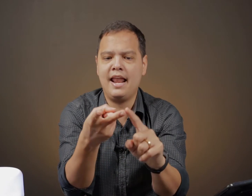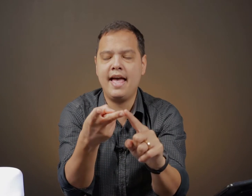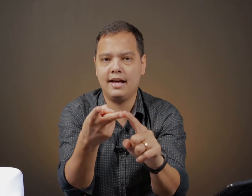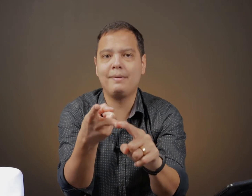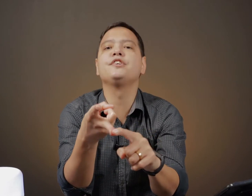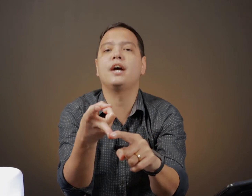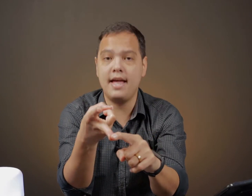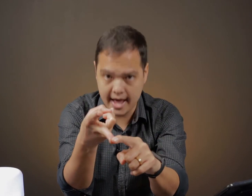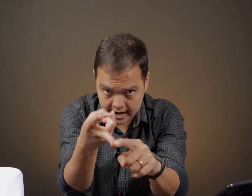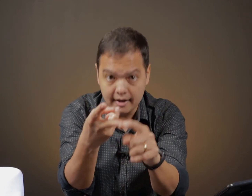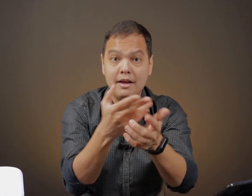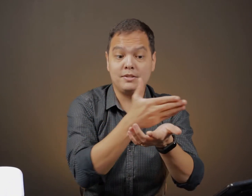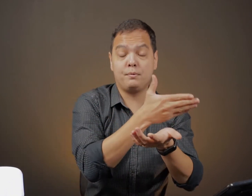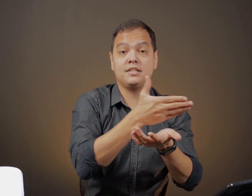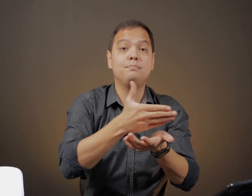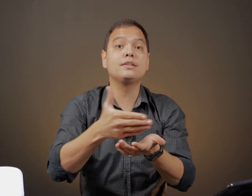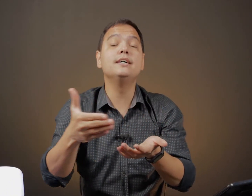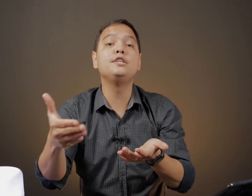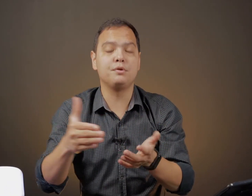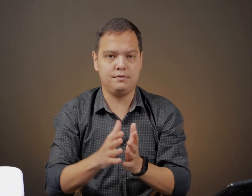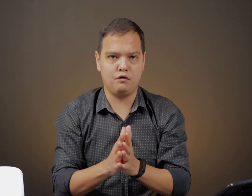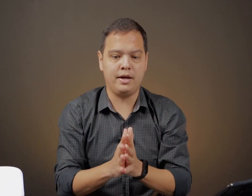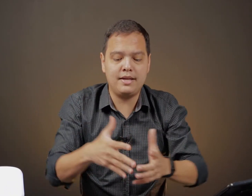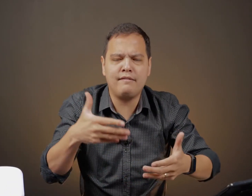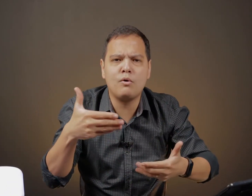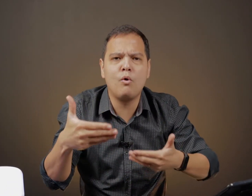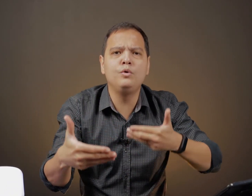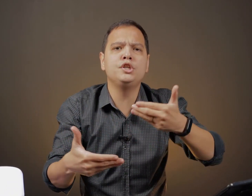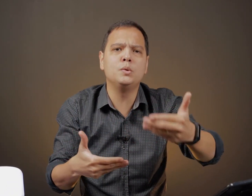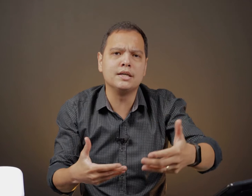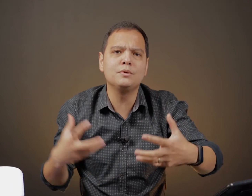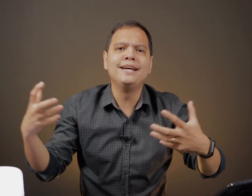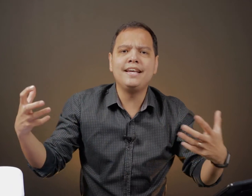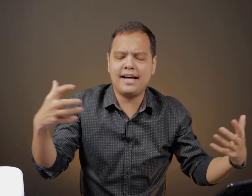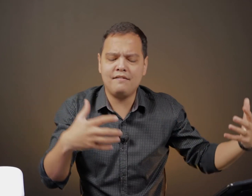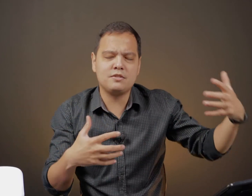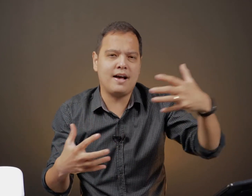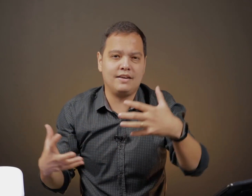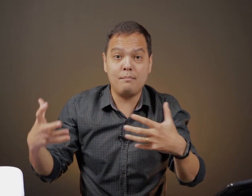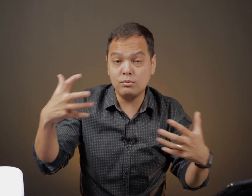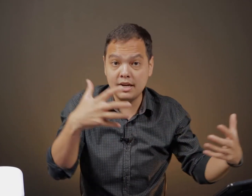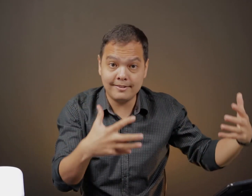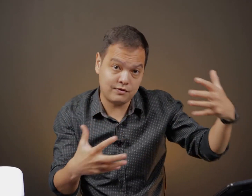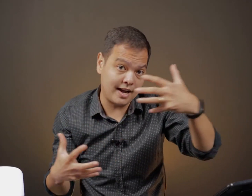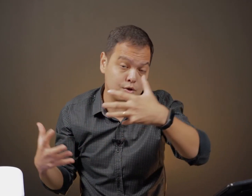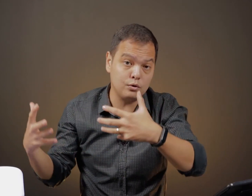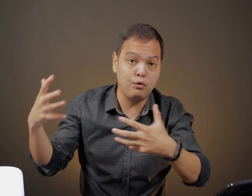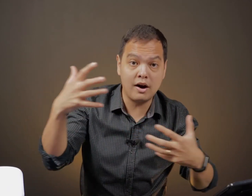erra a gramática? Erra. Mas é um processo importante para o desenvolvimento. E ela vai continuando e cada vez mais ela vai montando as frases, o